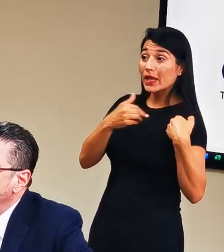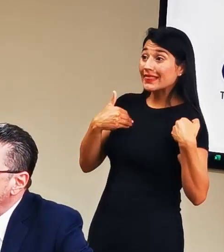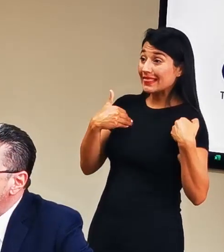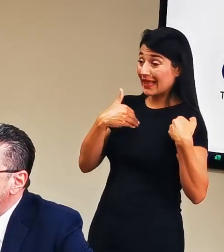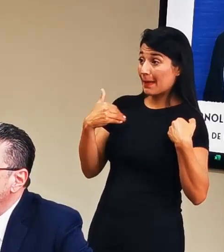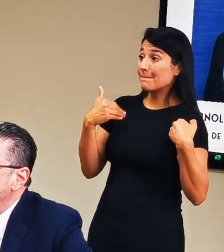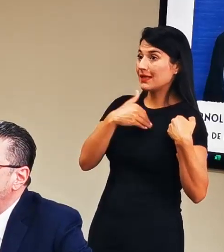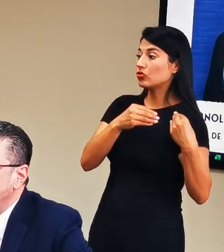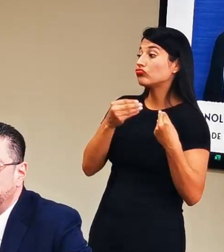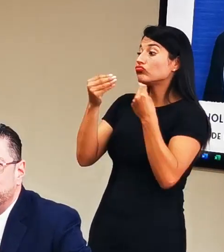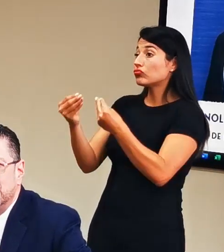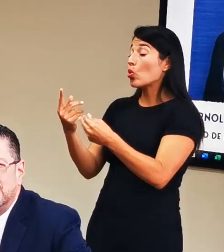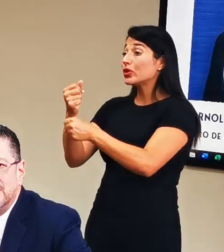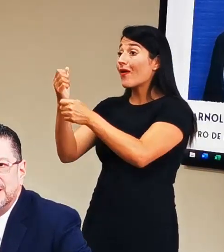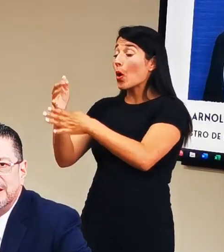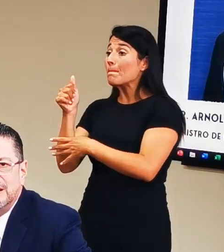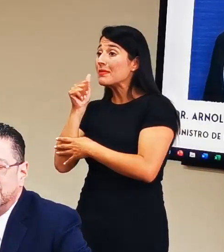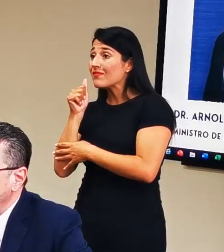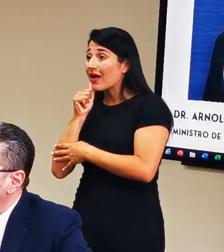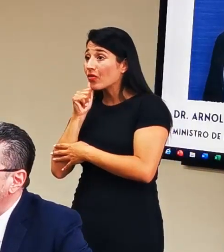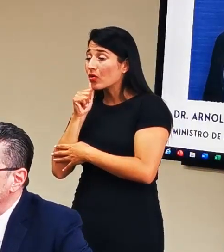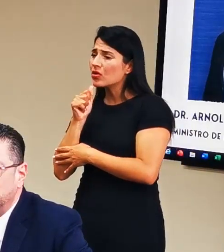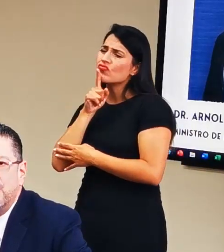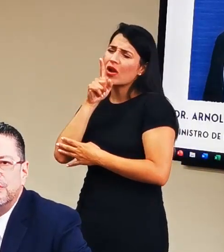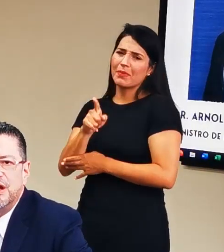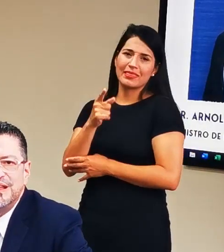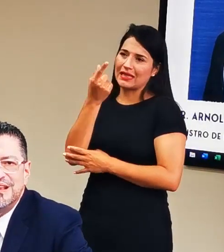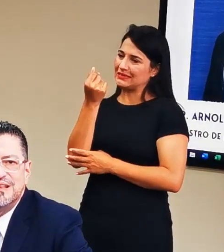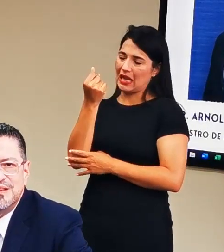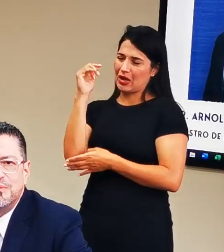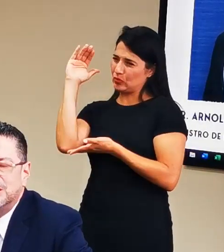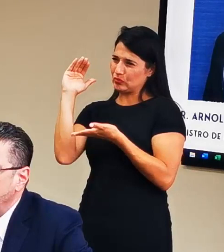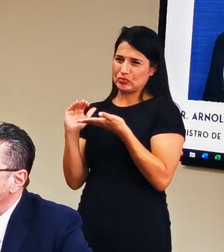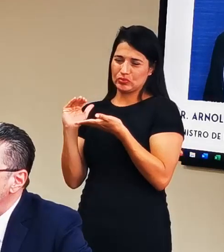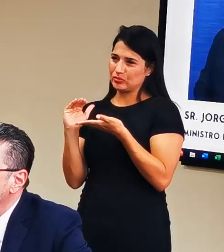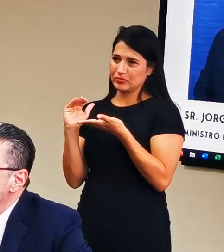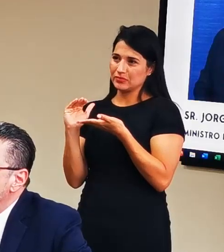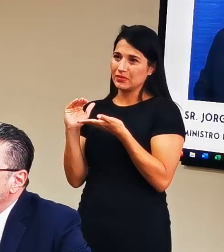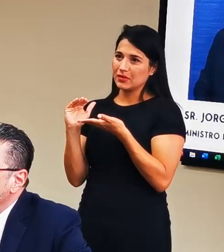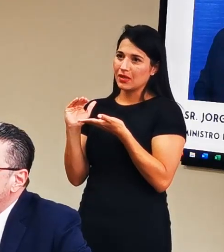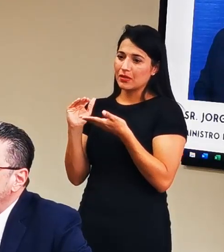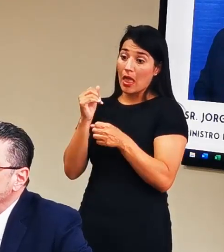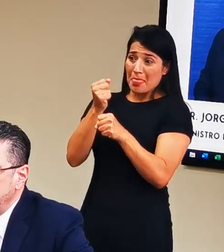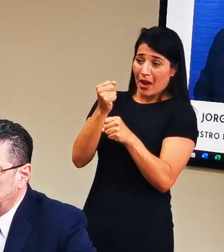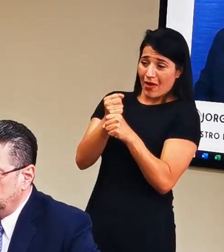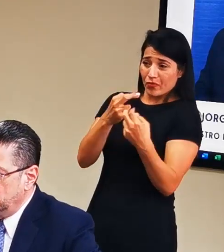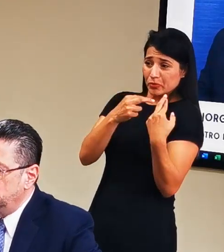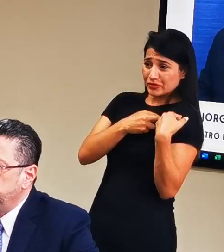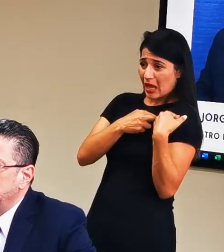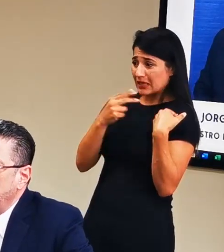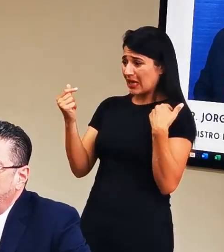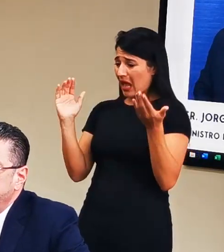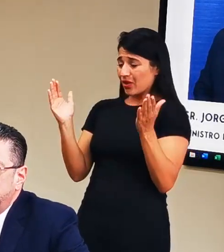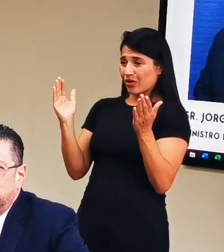menciona es verdaderamente desproporcionado, es excesivamente pequeño. ¿Por qué? Porque un ministro